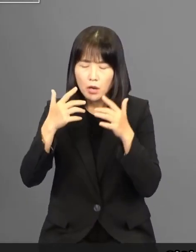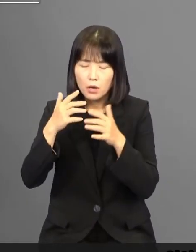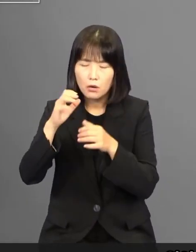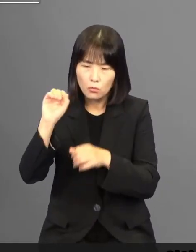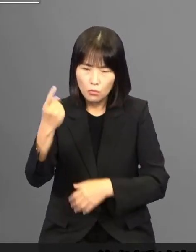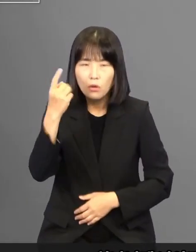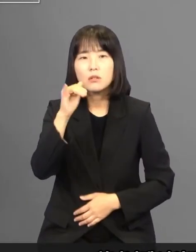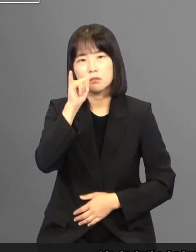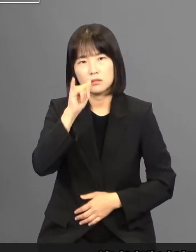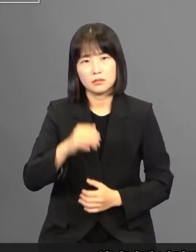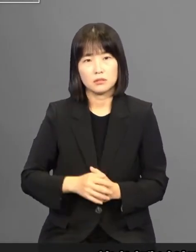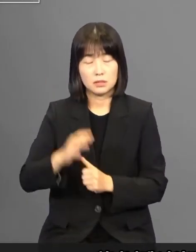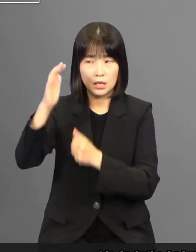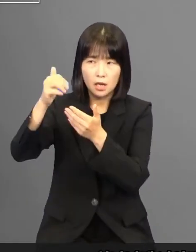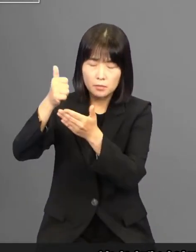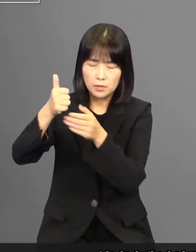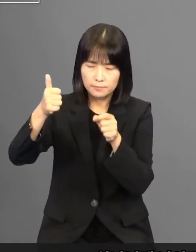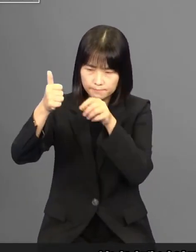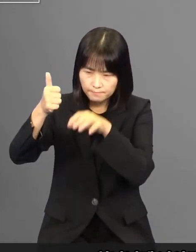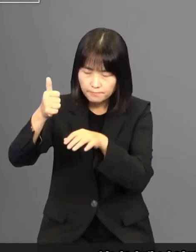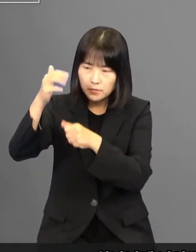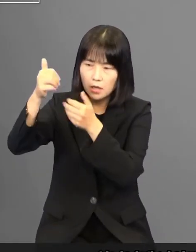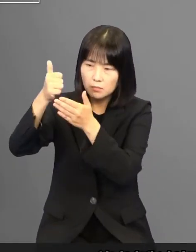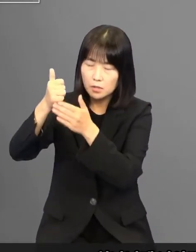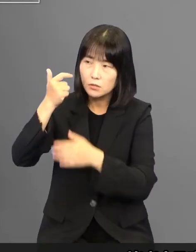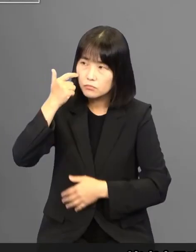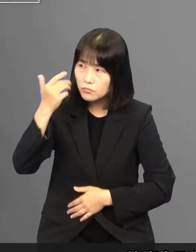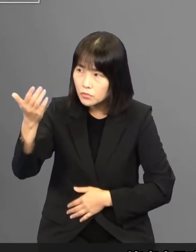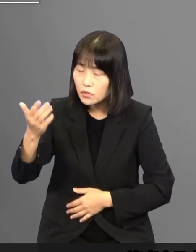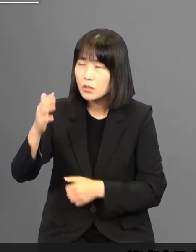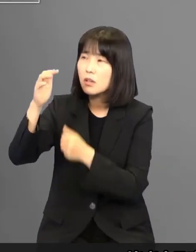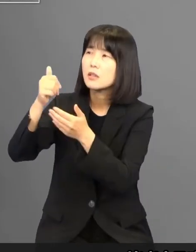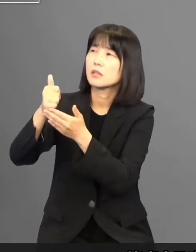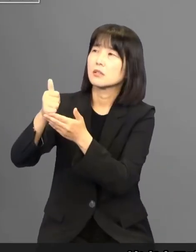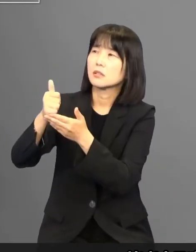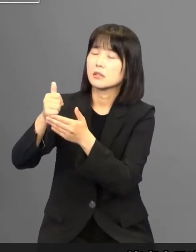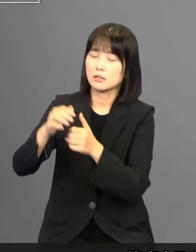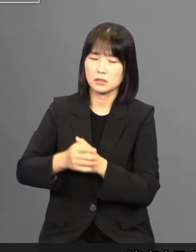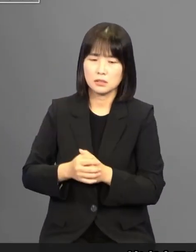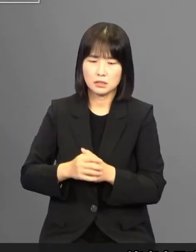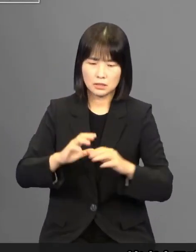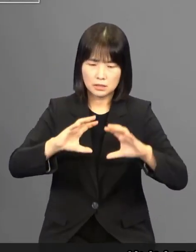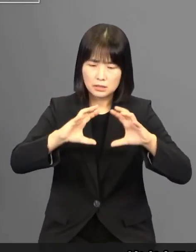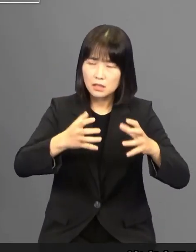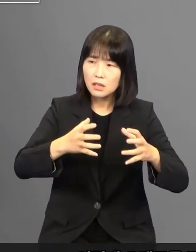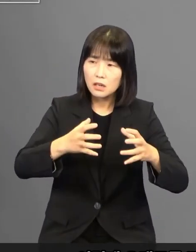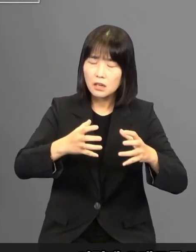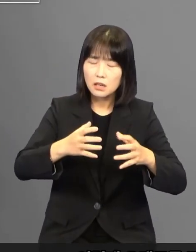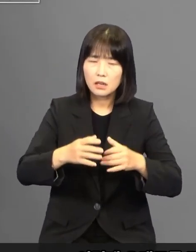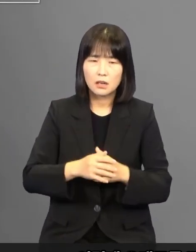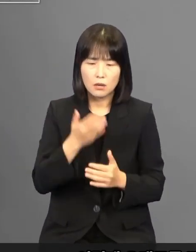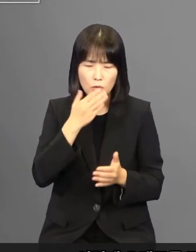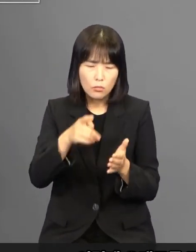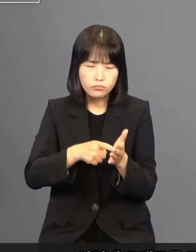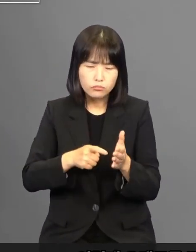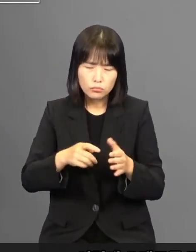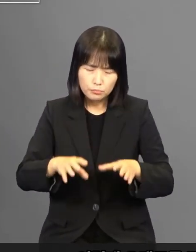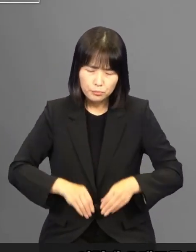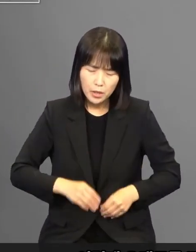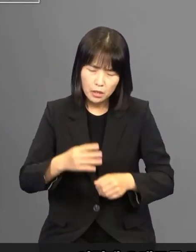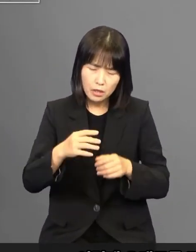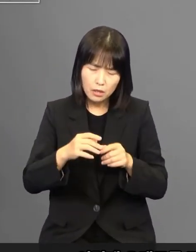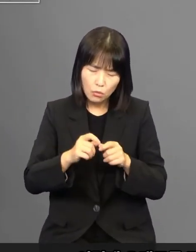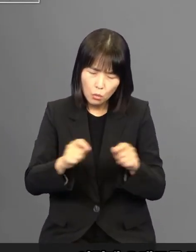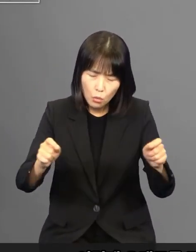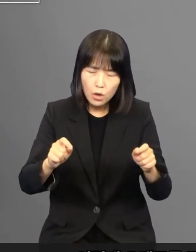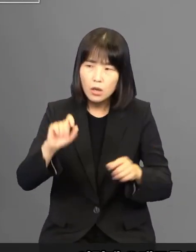있는 거예요. 하나님께 나아가서 하나님께 묻는 겁니다. 하나님, 도대체 이 나라의 흉년이 이렇게 오래도록 지속되는